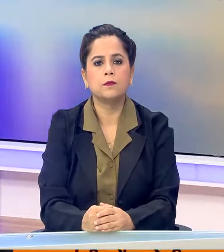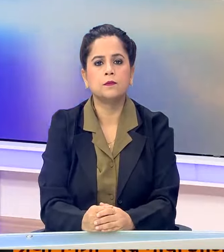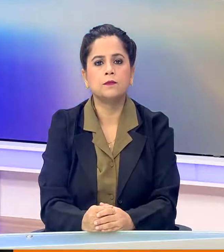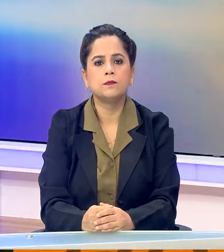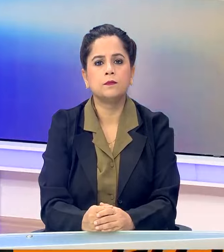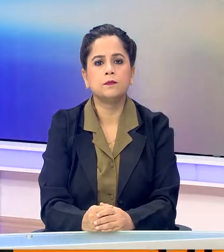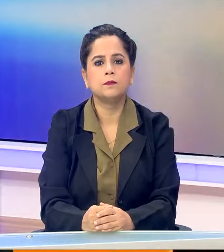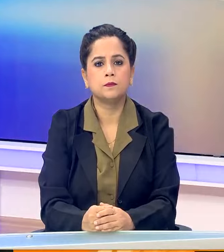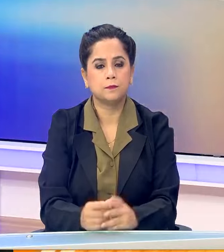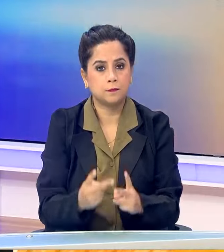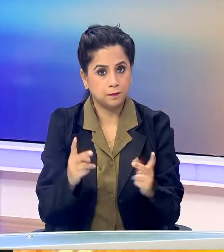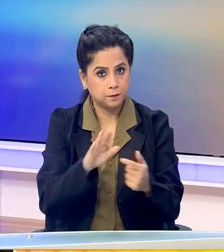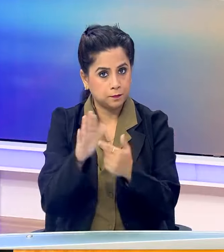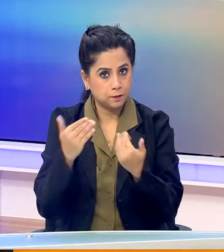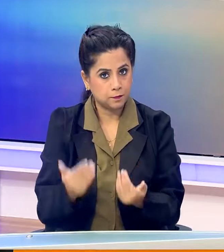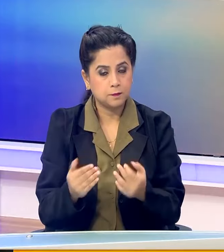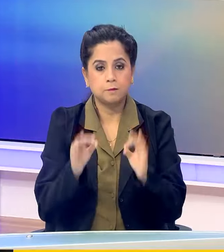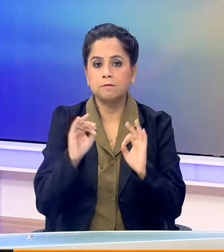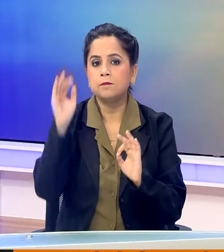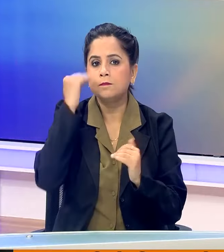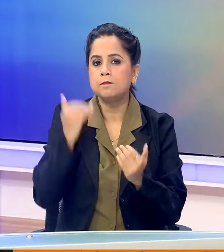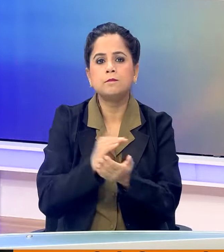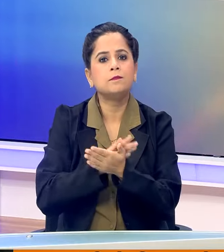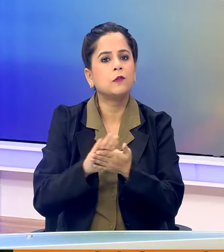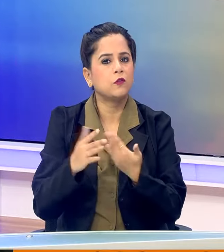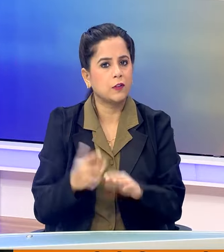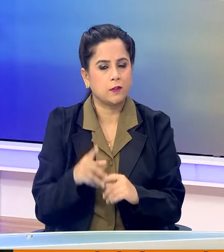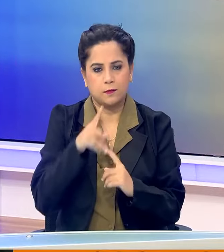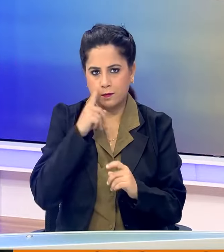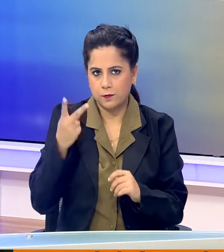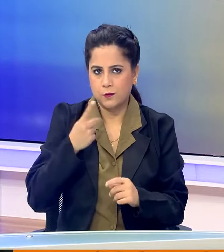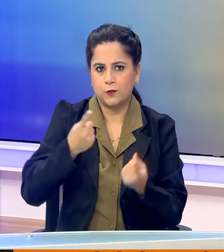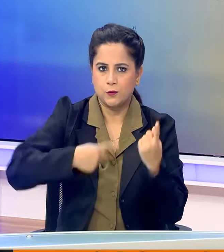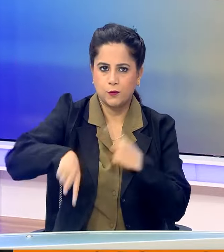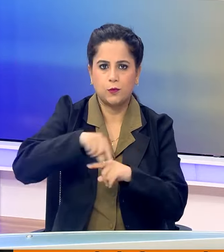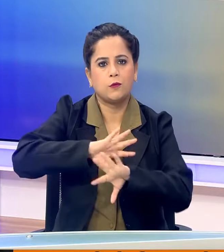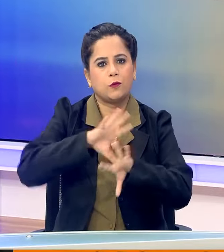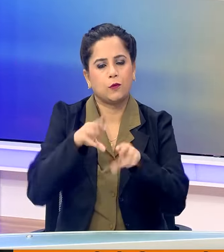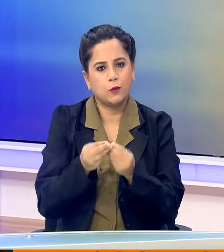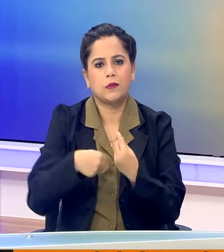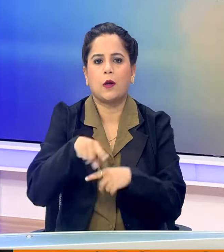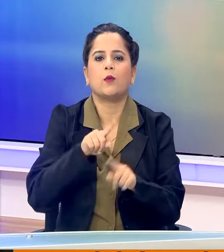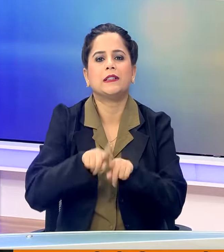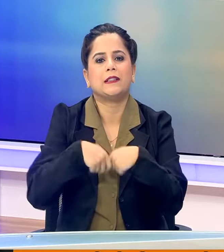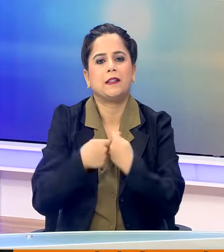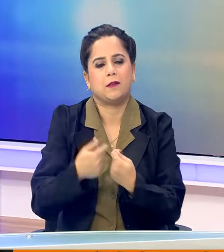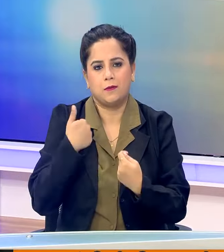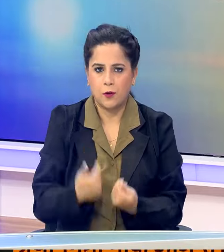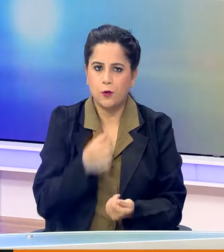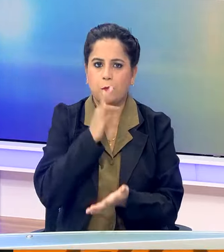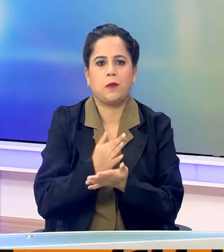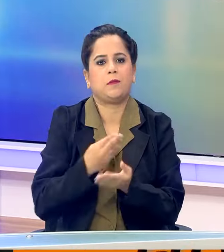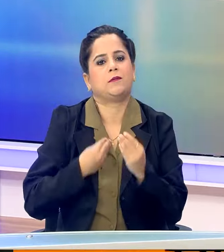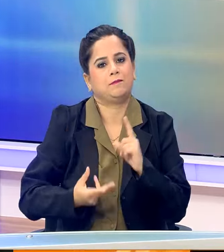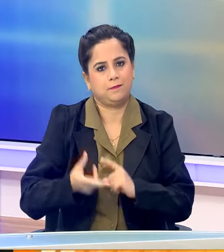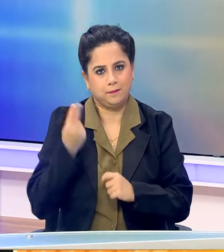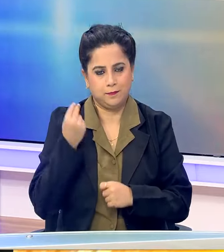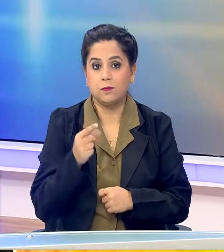हैं इसी के साथ इस विशेष बुलेटिन में इतना ही मुझे और मेरी सहयोगी मनीषा के साथ हमारी टीम को फिलहाल के लिए दीजिए